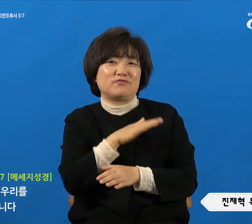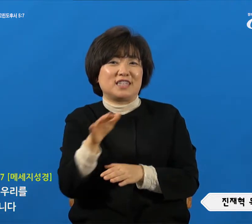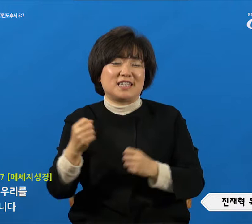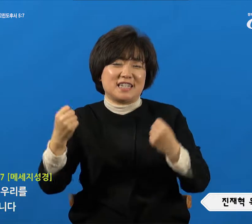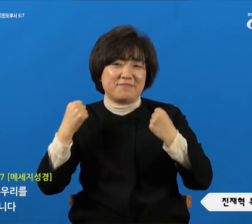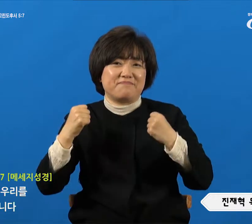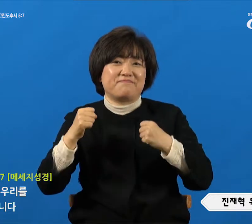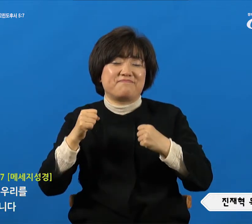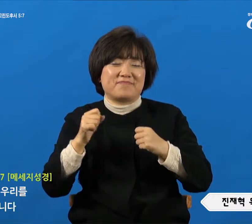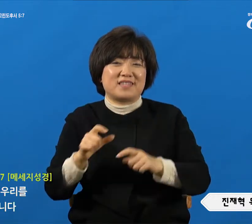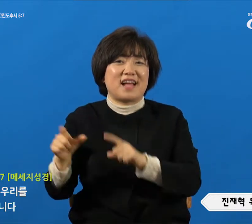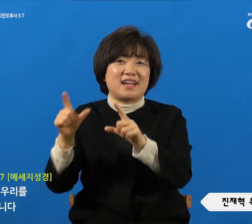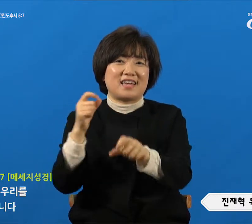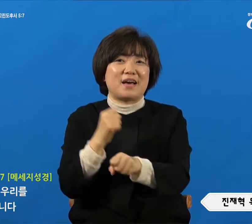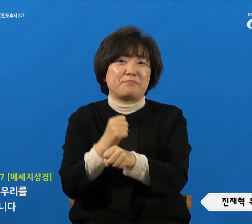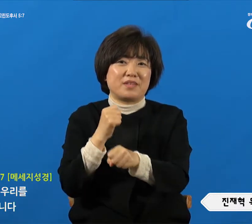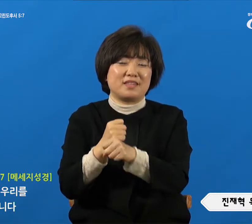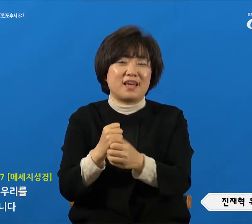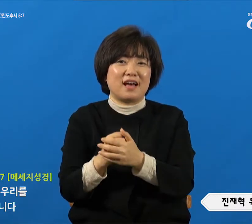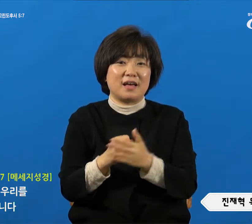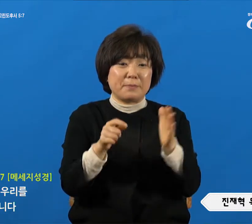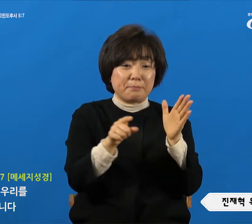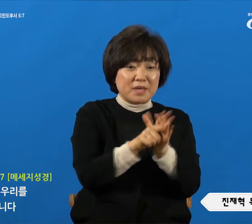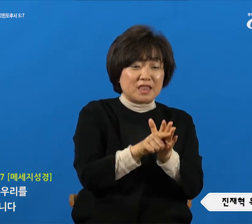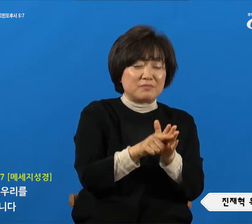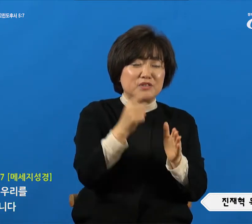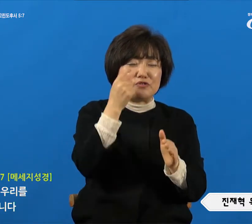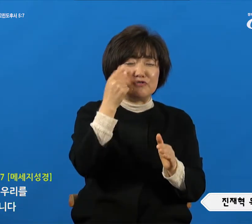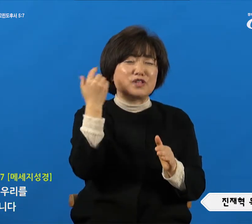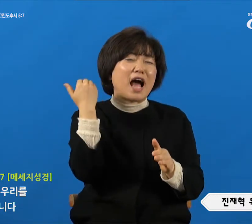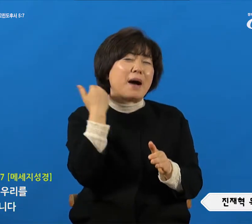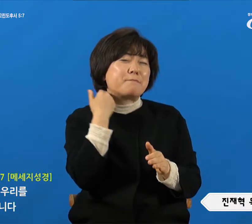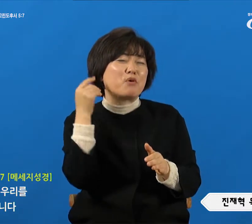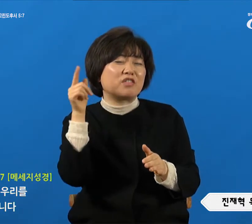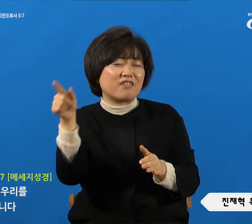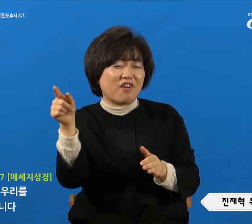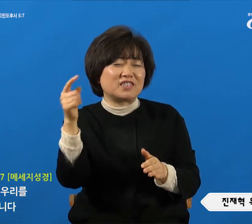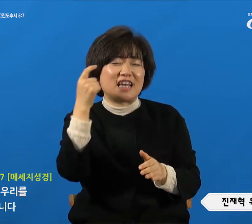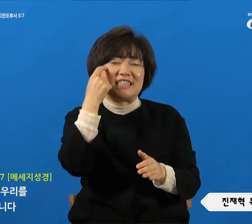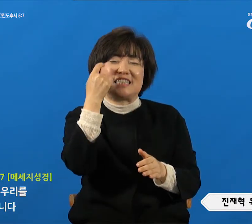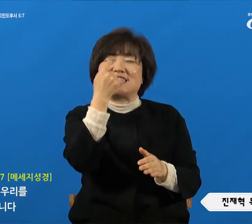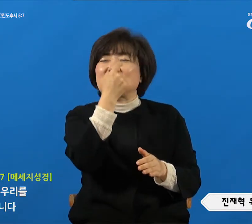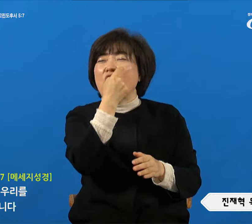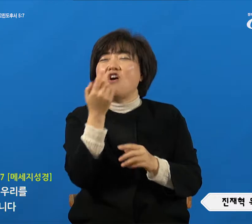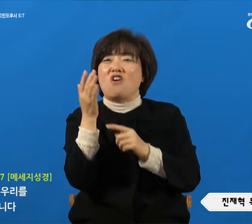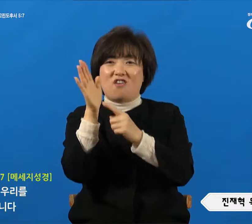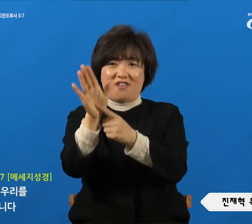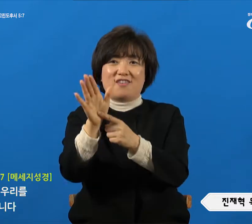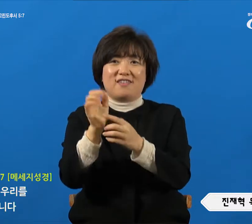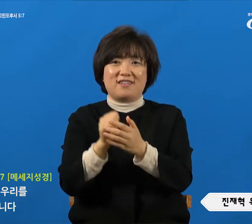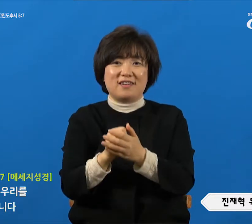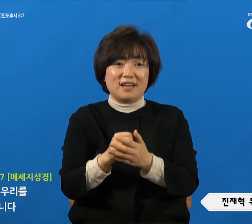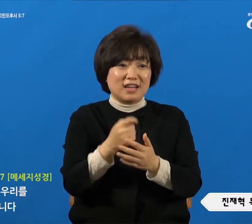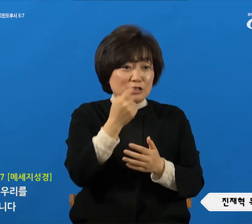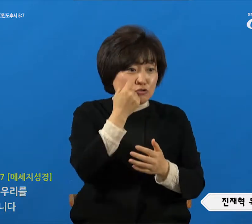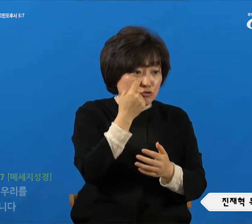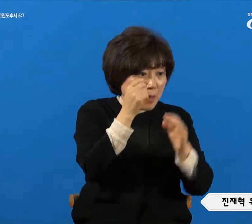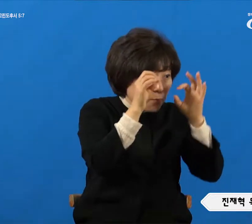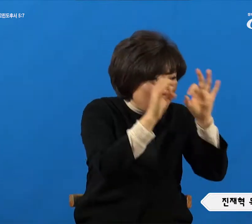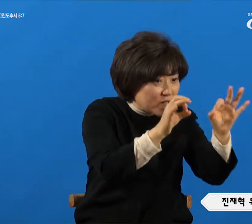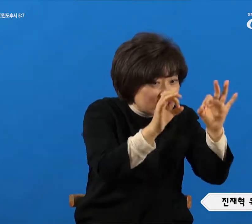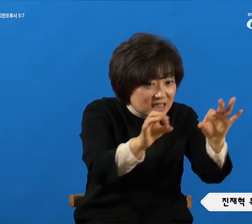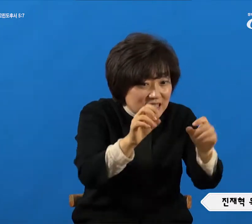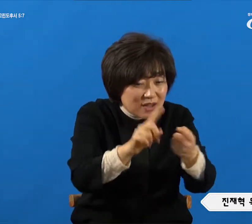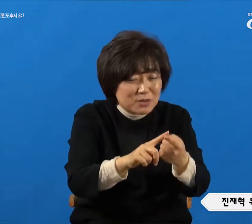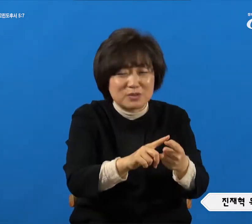합니다. 믿음은 보이지 않는 것의 증거라고 말씀합니다. 보이는 대로 사는 이